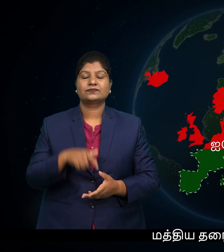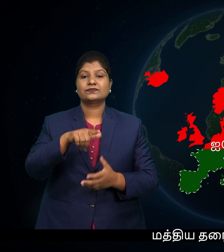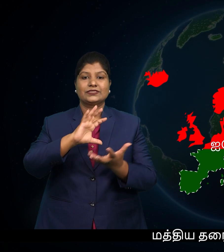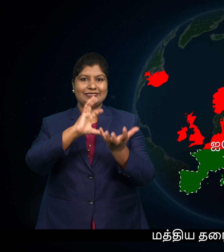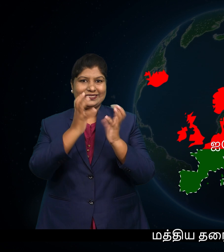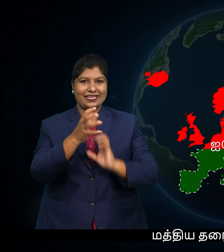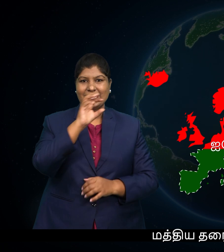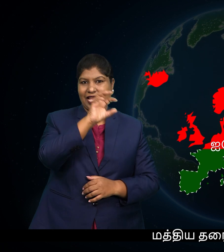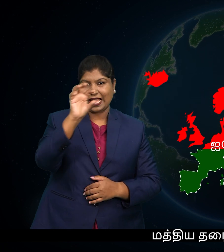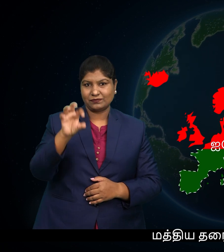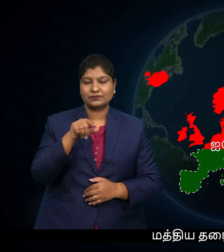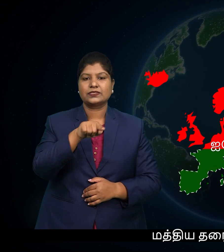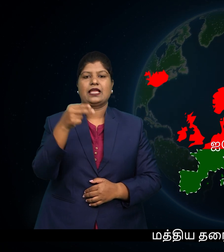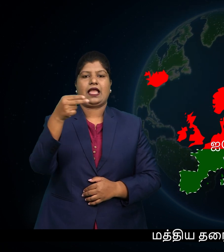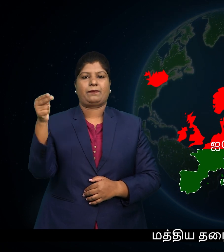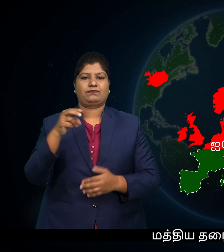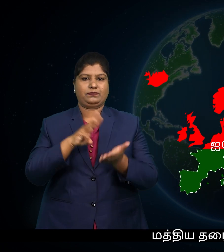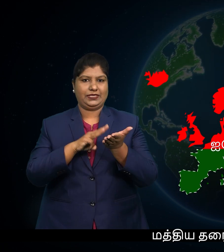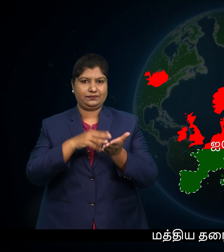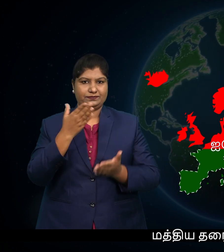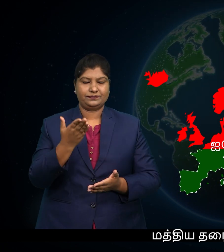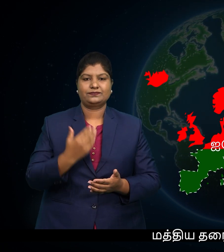மத்திய தரைக்கடல் நாடுகள்.